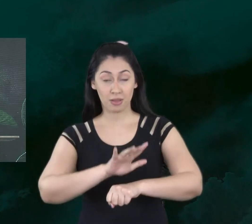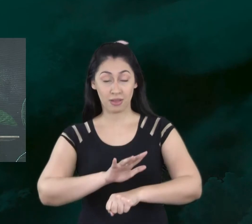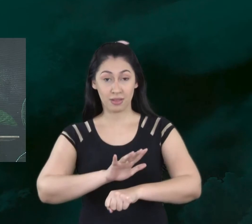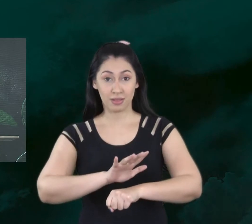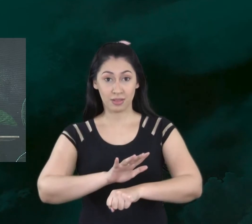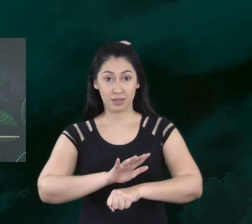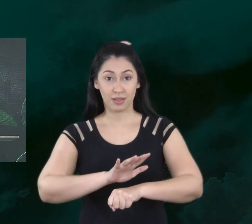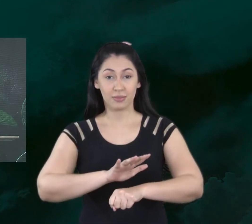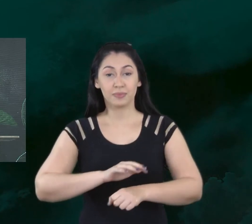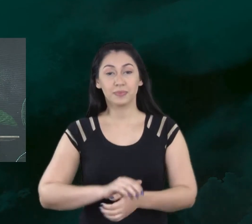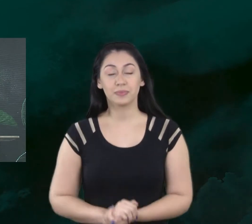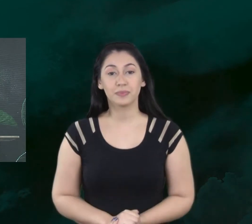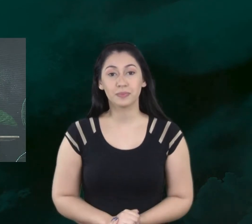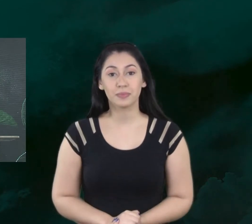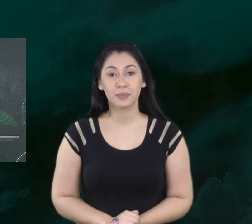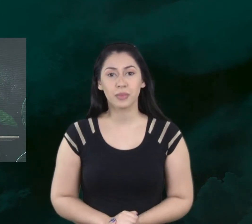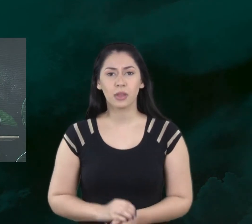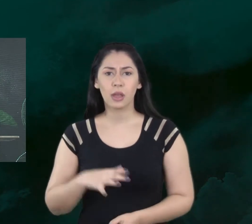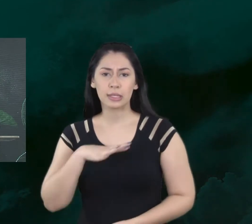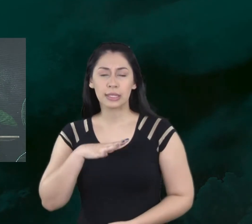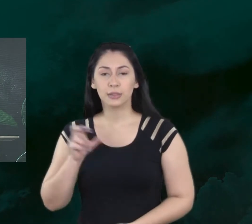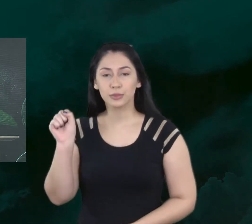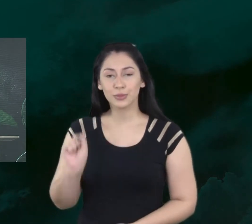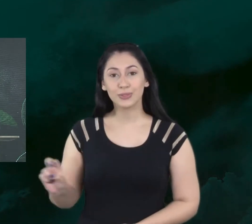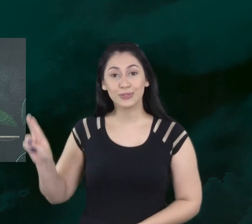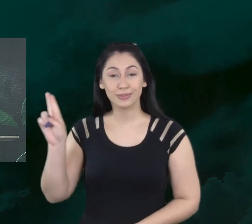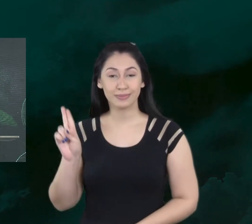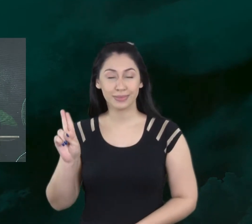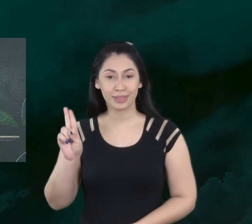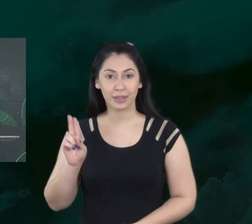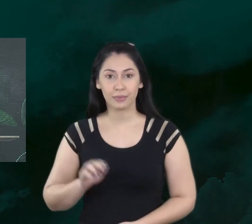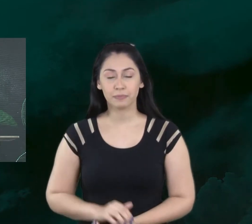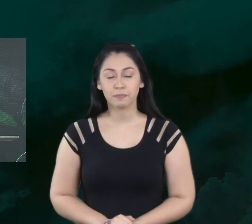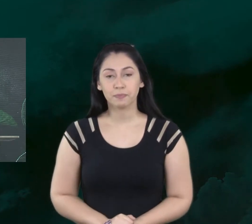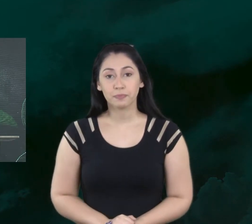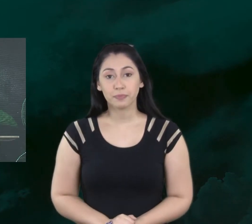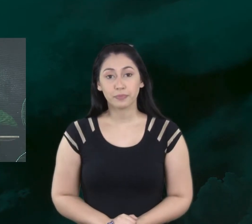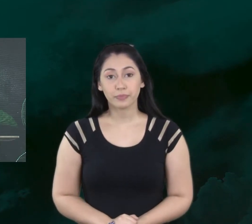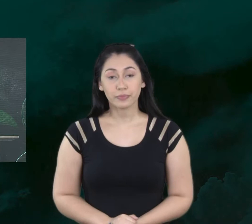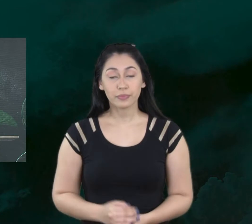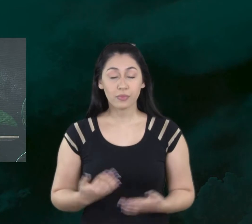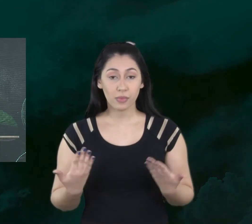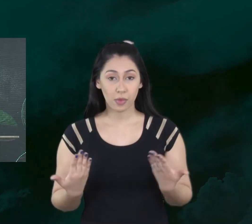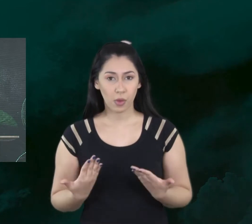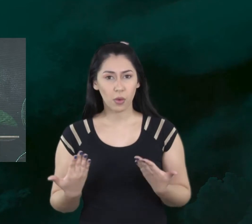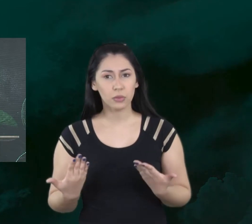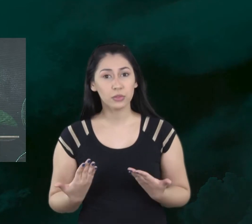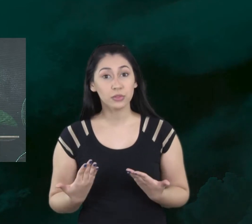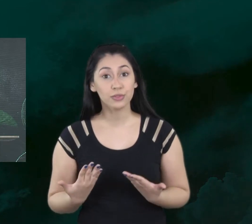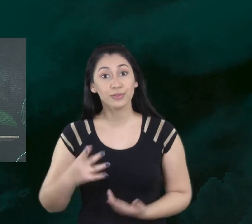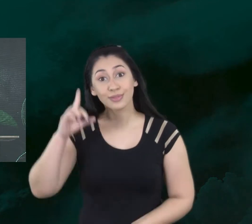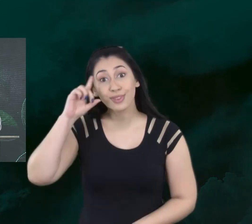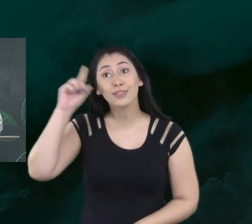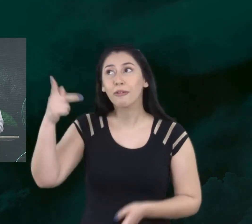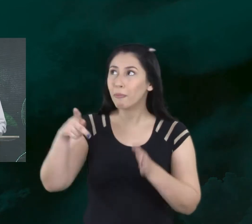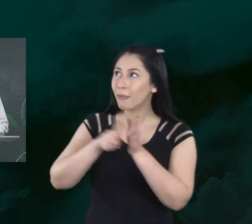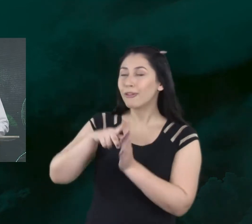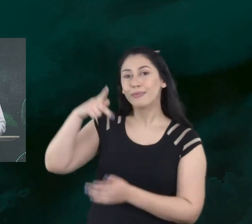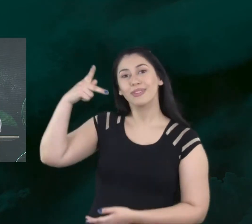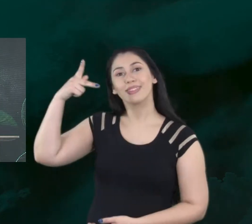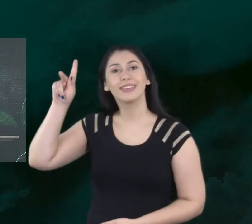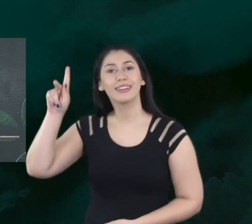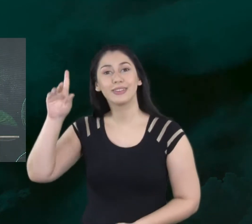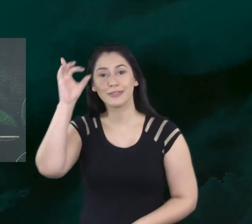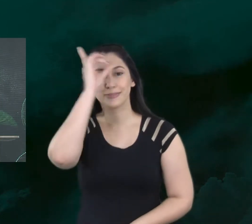Estância Árvore da Vida, Sumaré, São Paulo. Hoje é dia do Senhor,